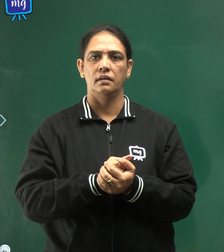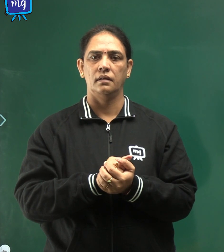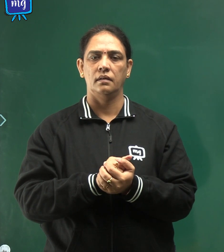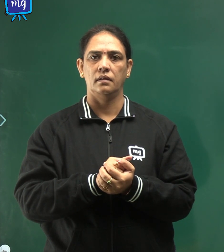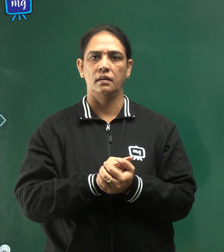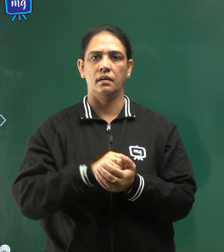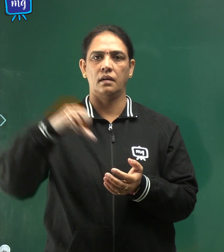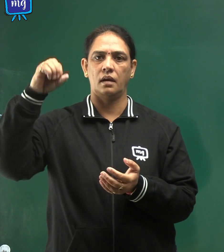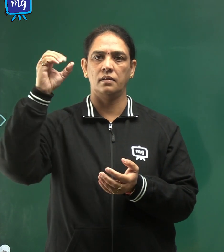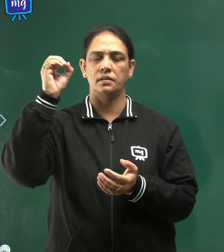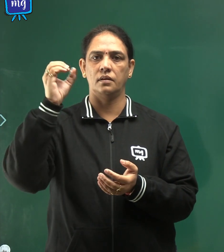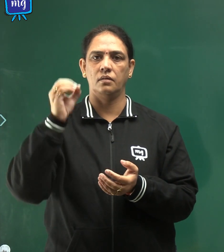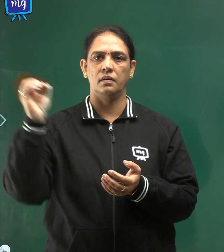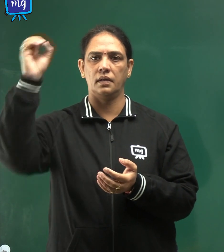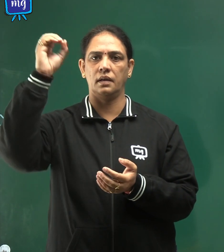90 डिग्री।